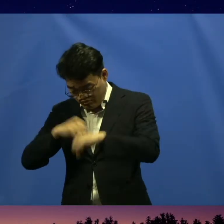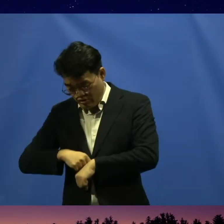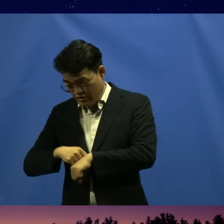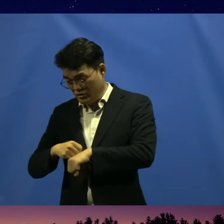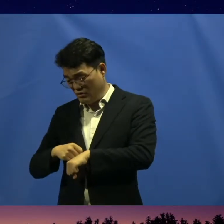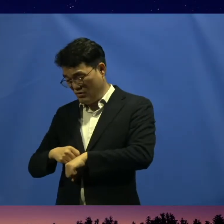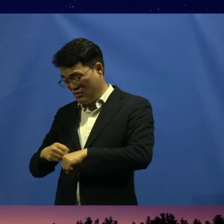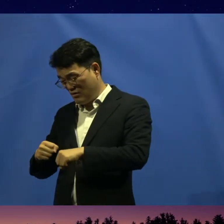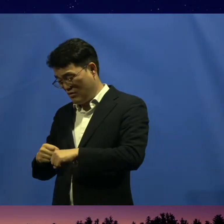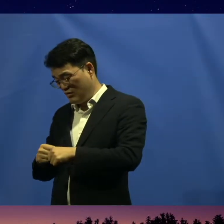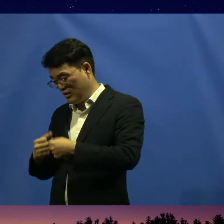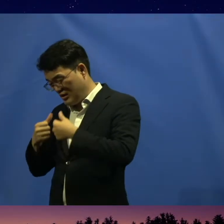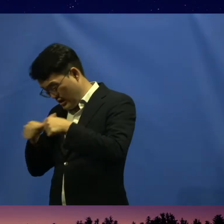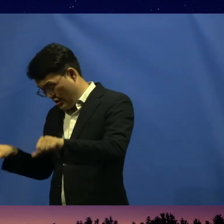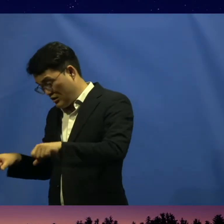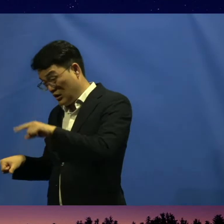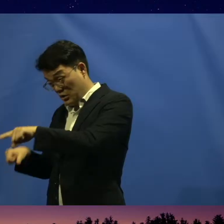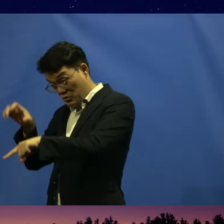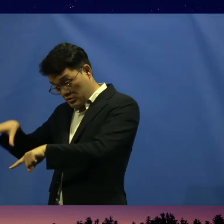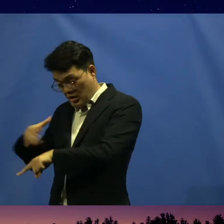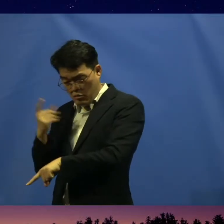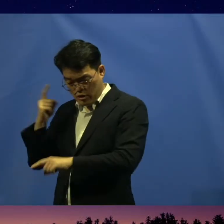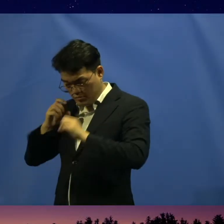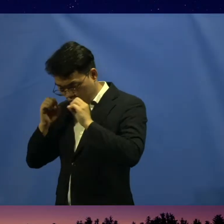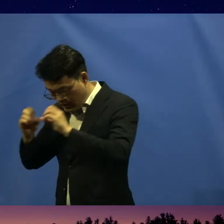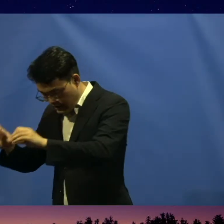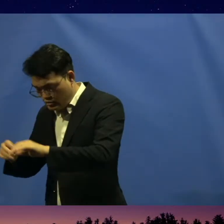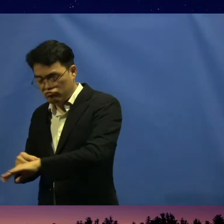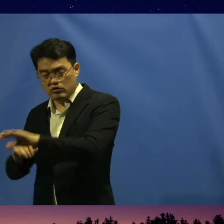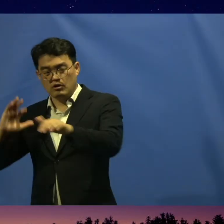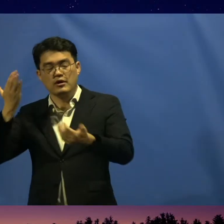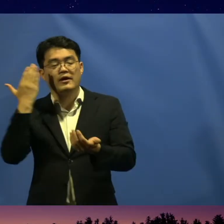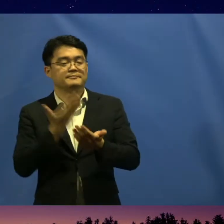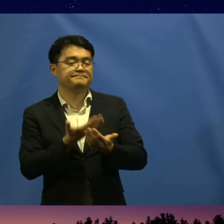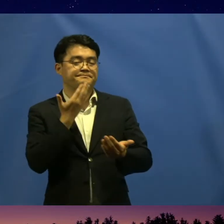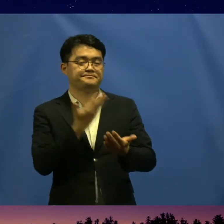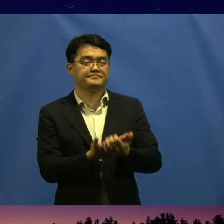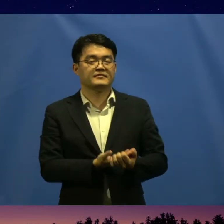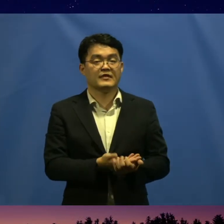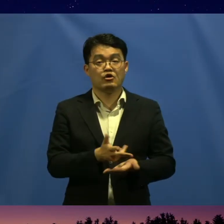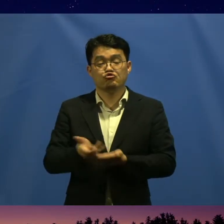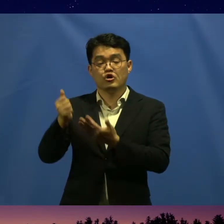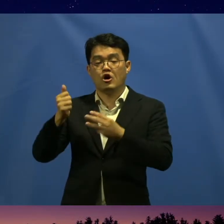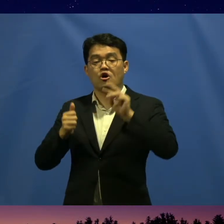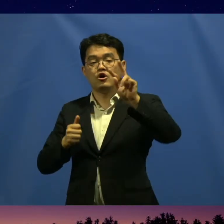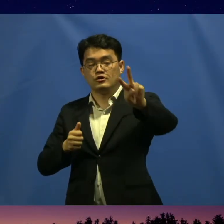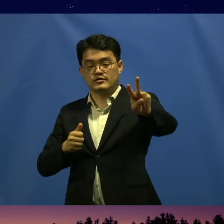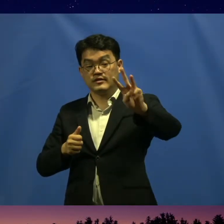들어가 하나님의 생명의 복음을 전가하며 살아가는 저희들이 되게 하여 주시옵소서. 주여